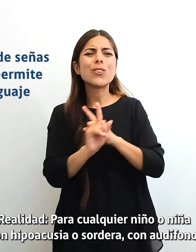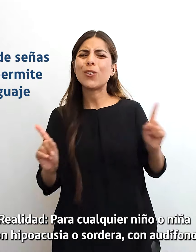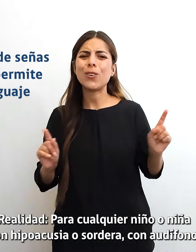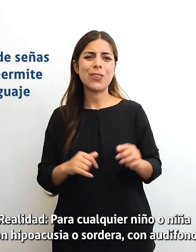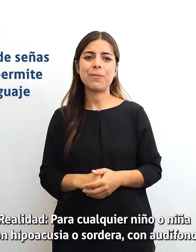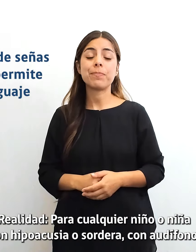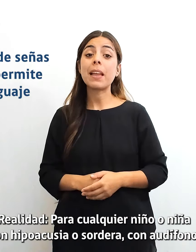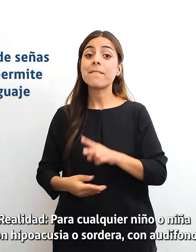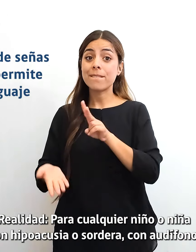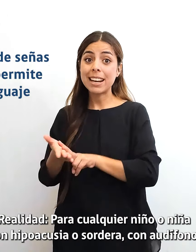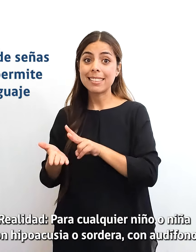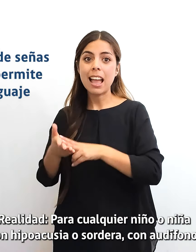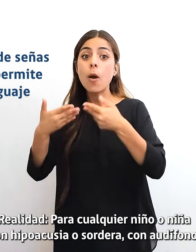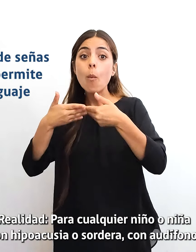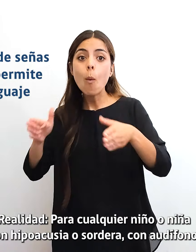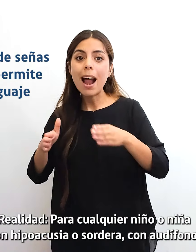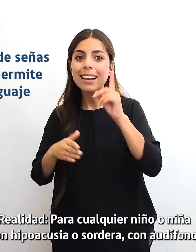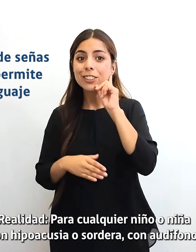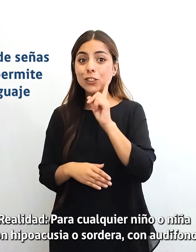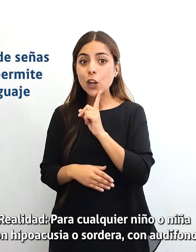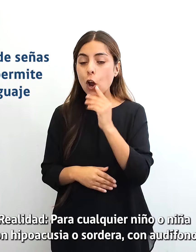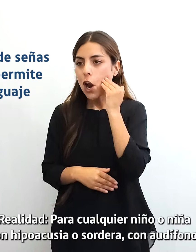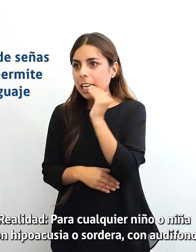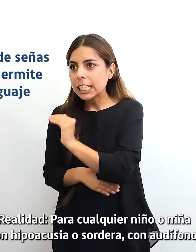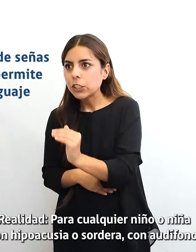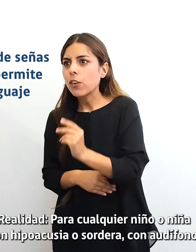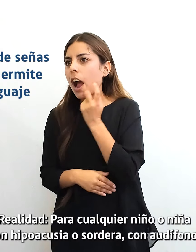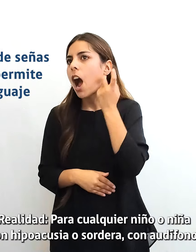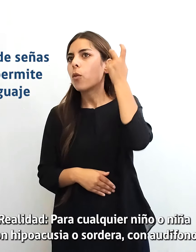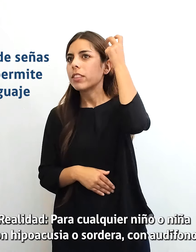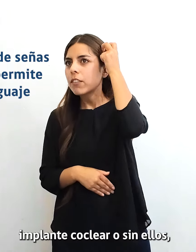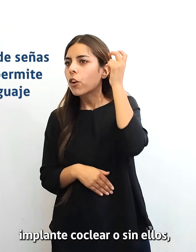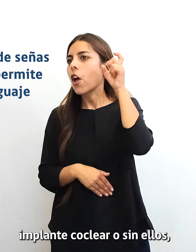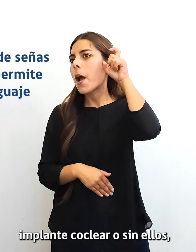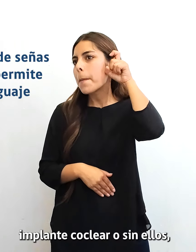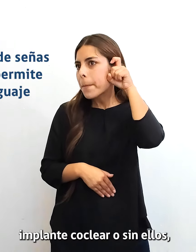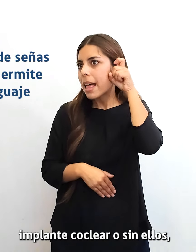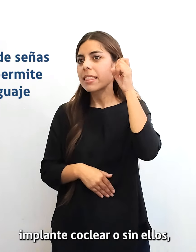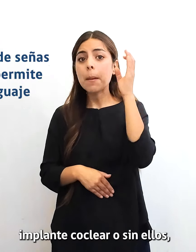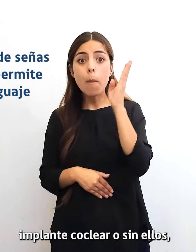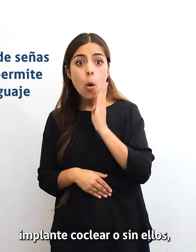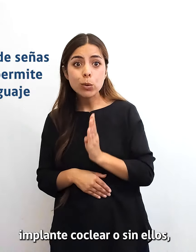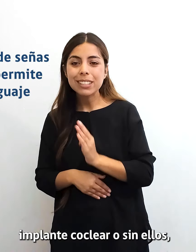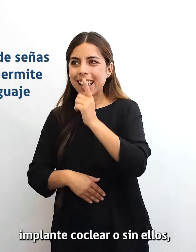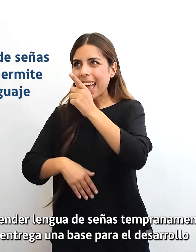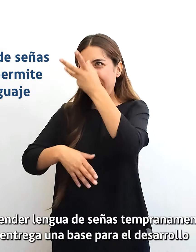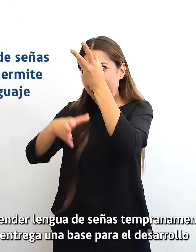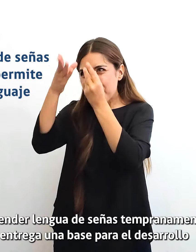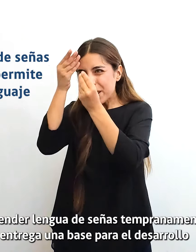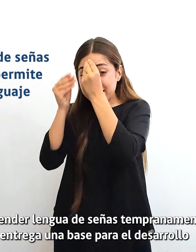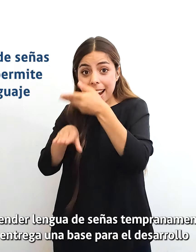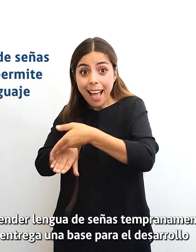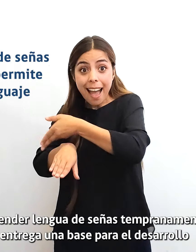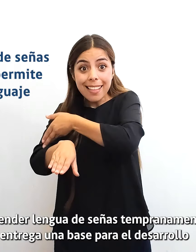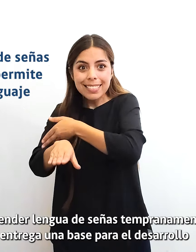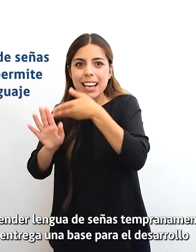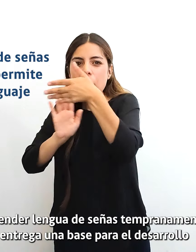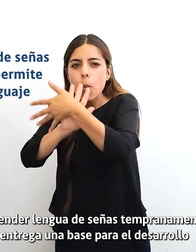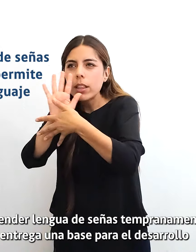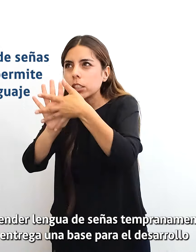para cualquier niño o niña con hipoacusia o sordera, con audífono, implante coclear o sin ellos, aprender lengua de señas tempranamente